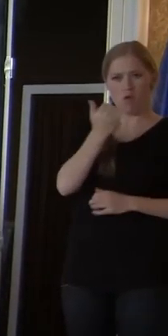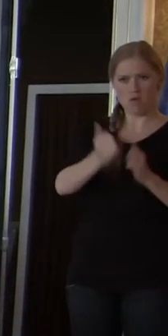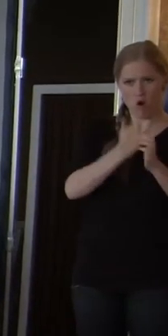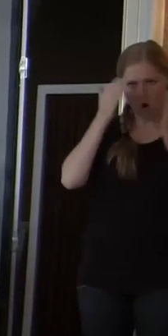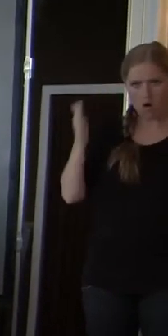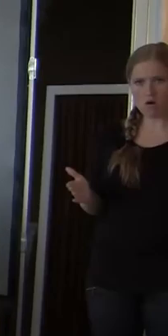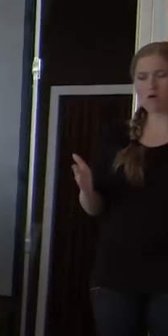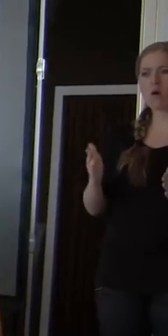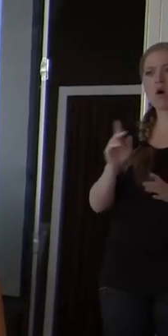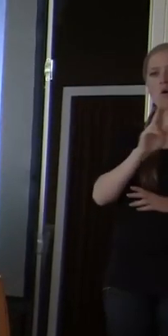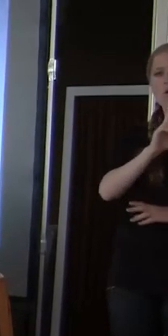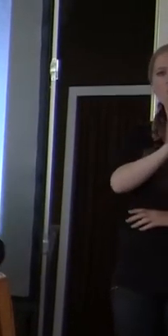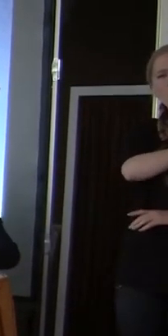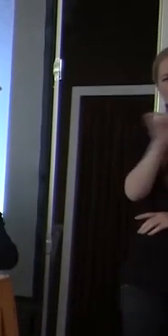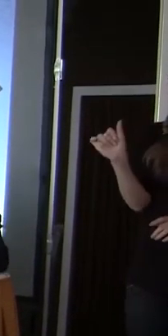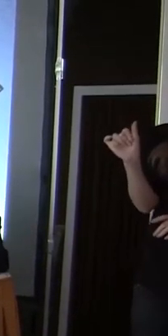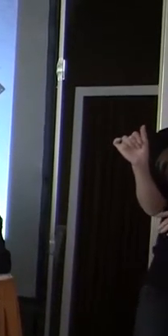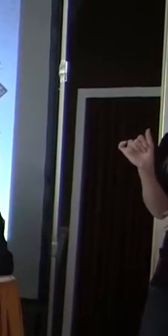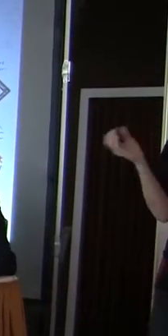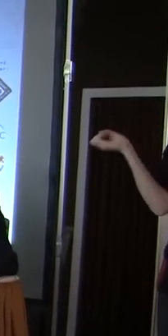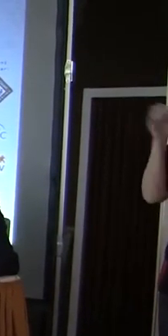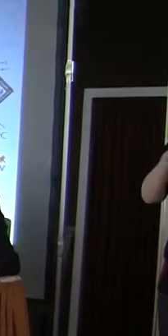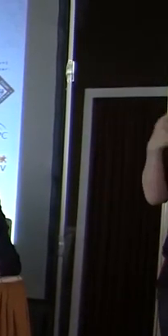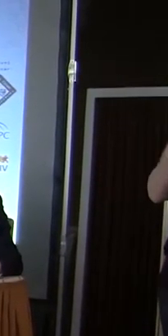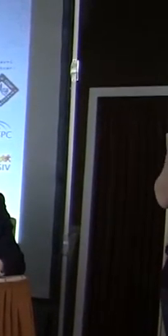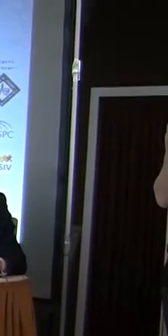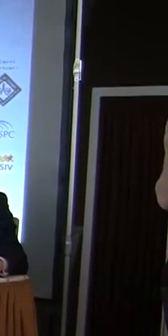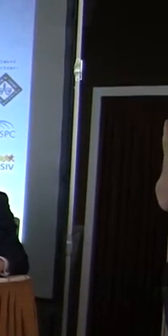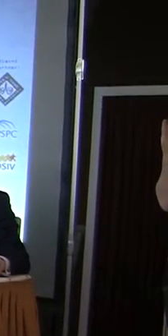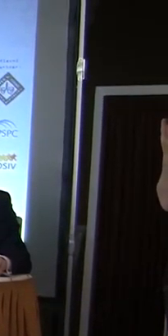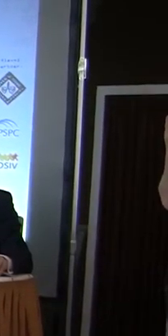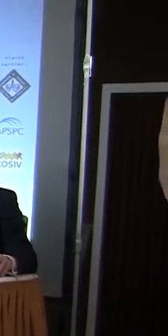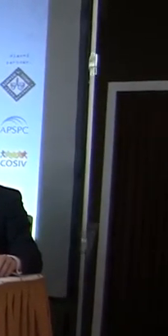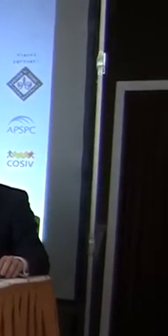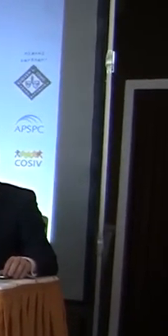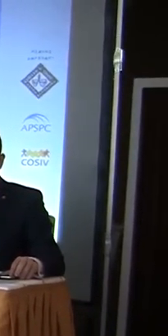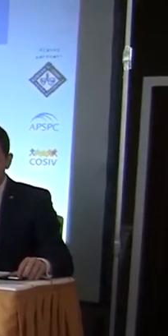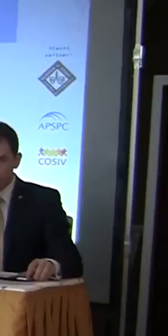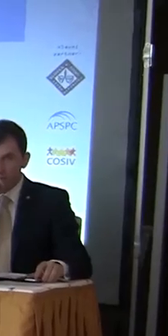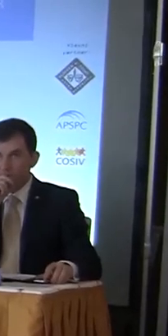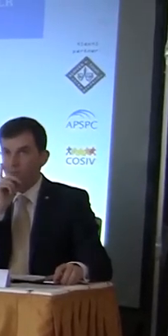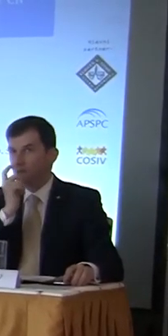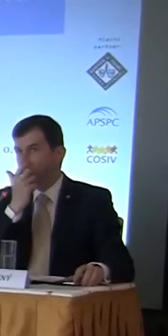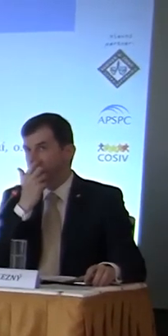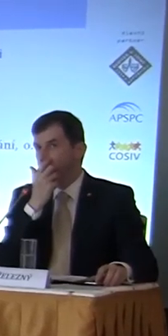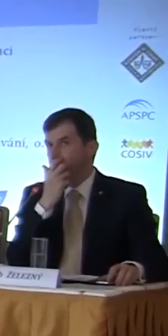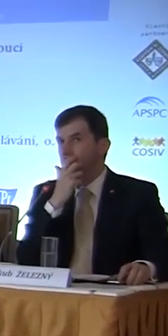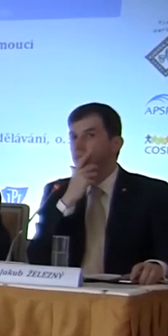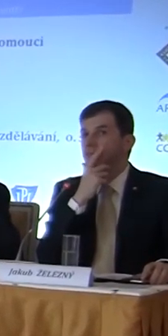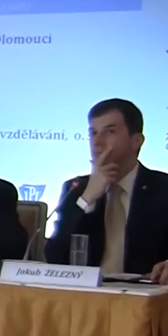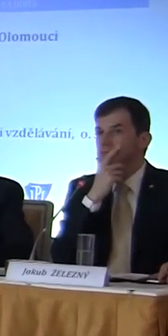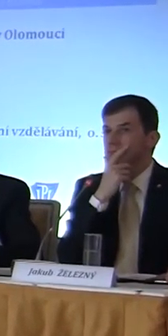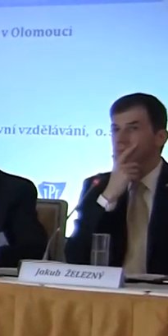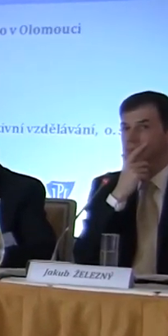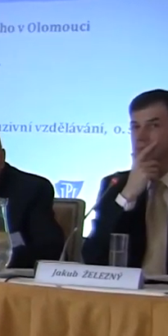šetření zařadili testování žáků neslyšících ve všech školách, kde